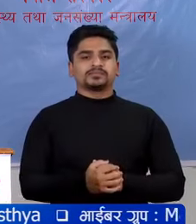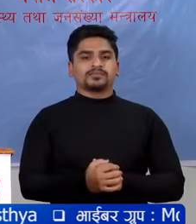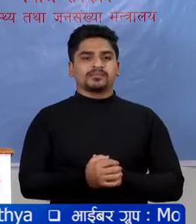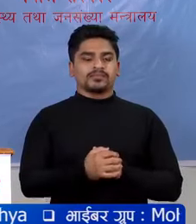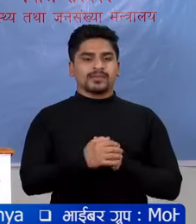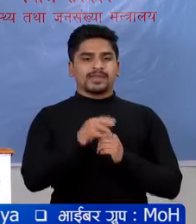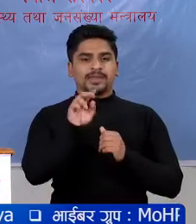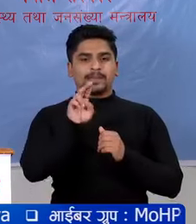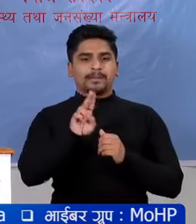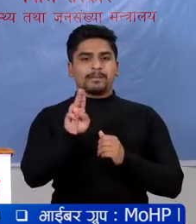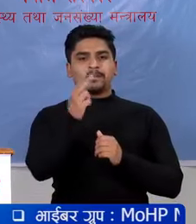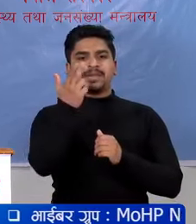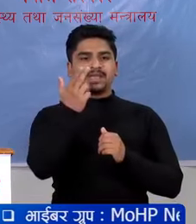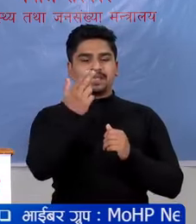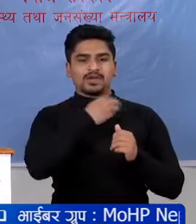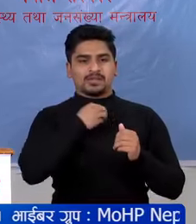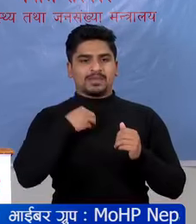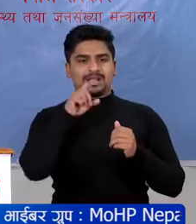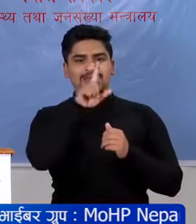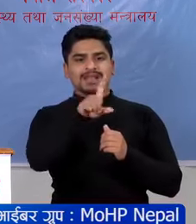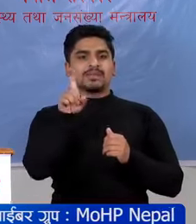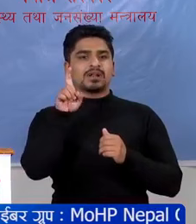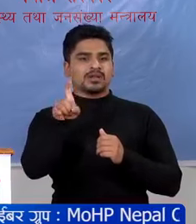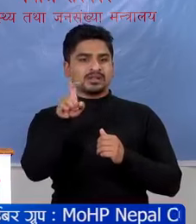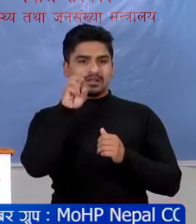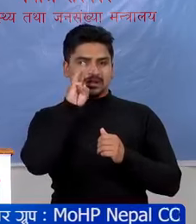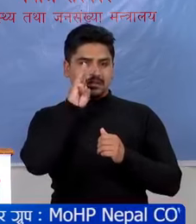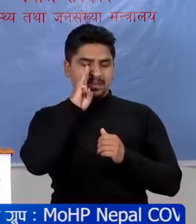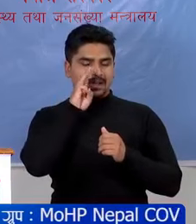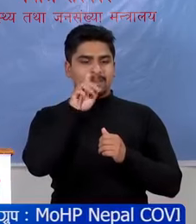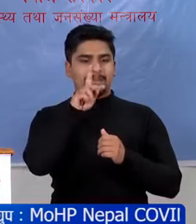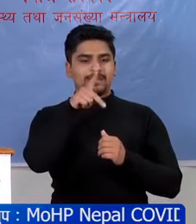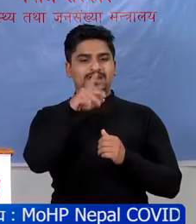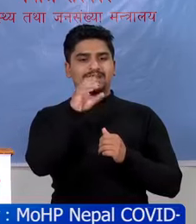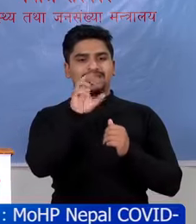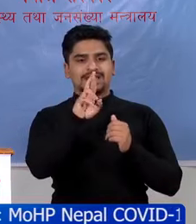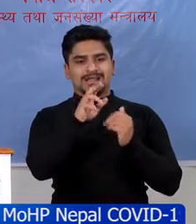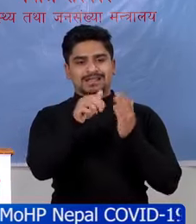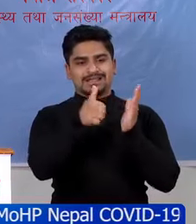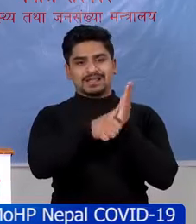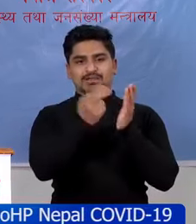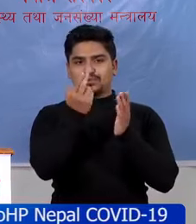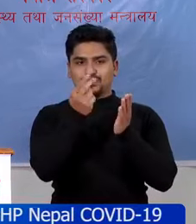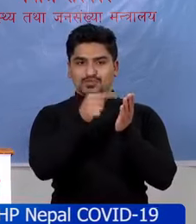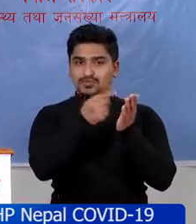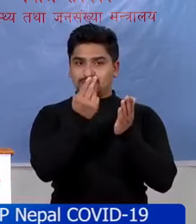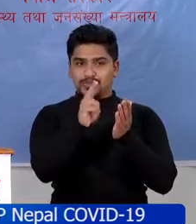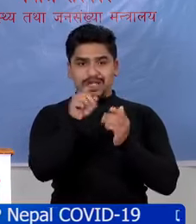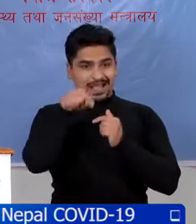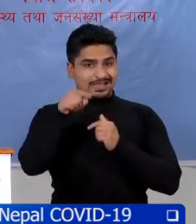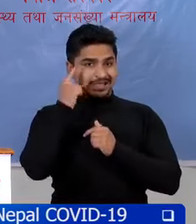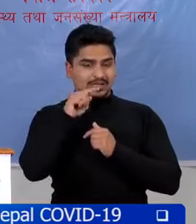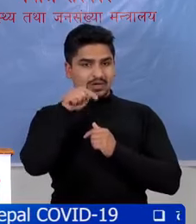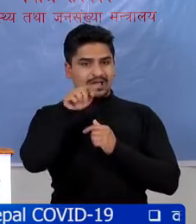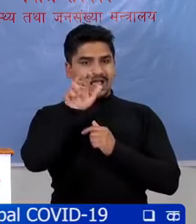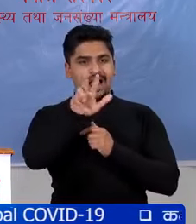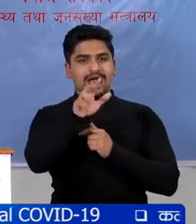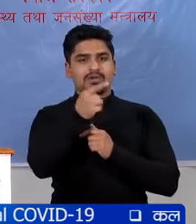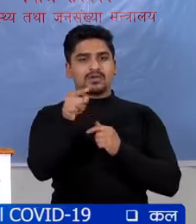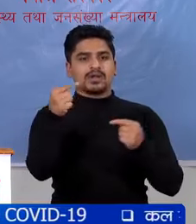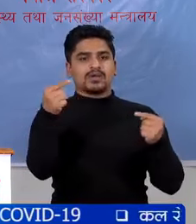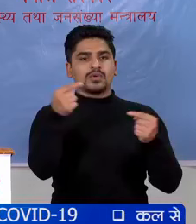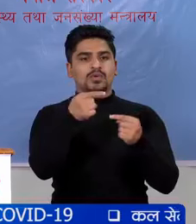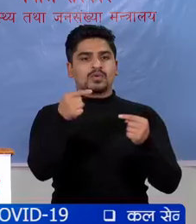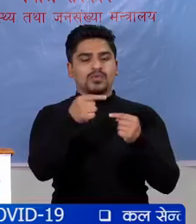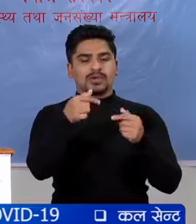वेरी अस्पताल नेपाल गंजमा पनी PCR टेस्ट शुरूबायको छाब। आज देखी अईले त्या आठोटा नमुना